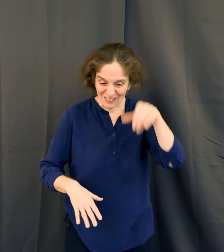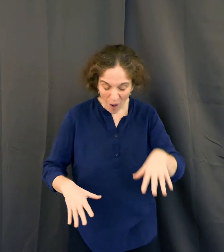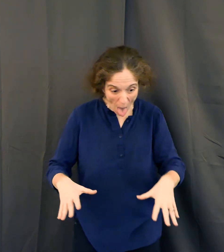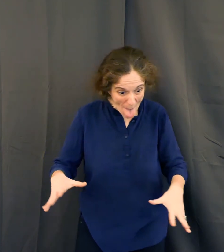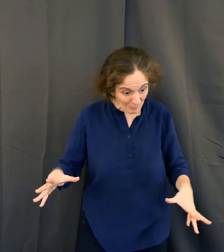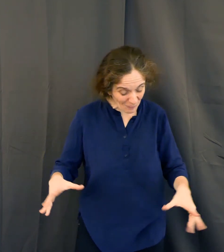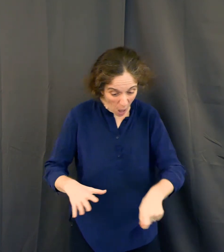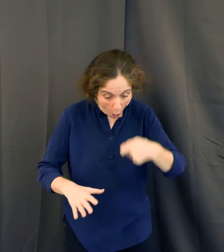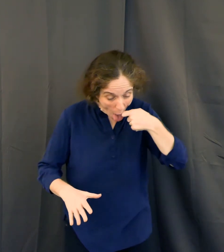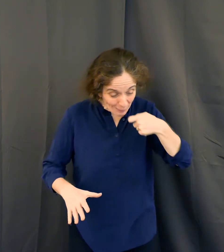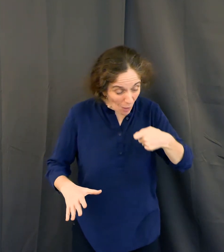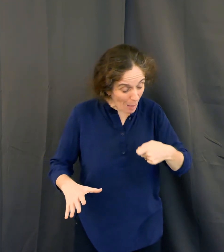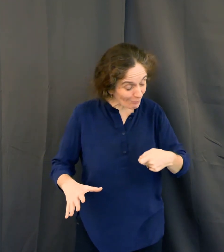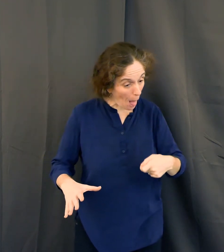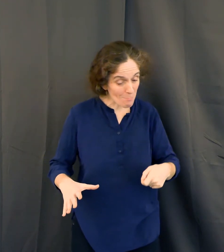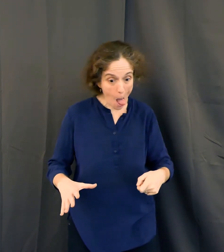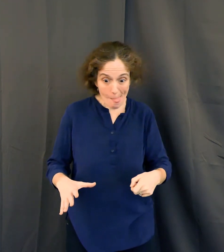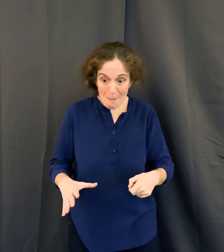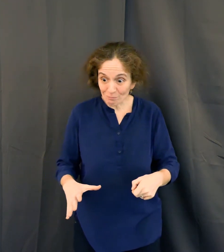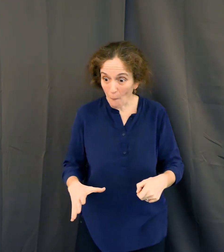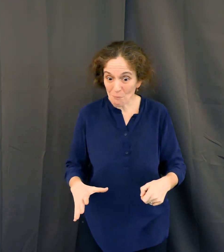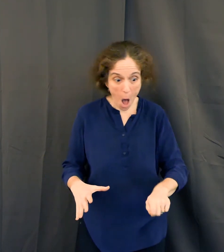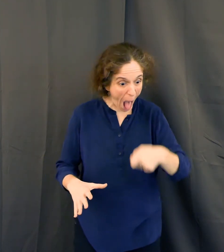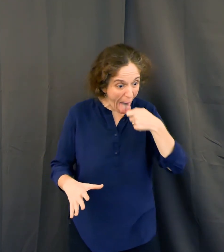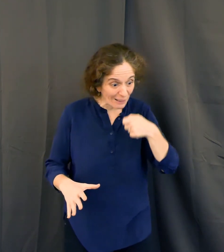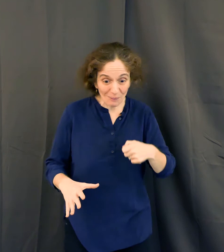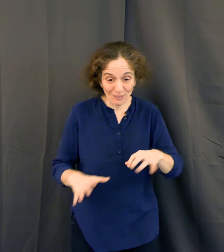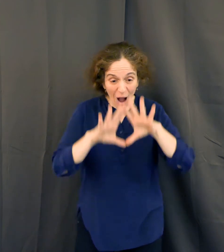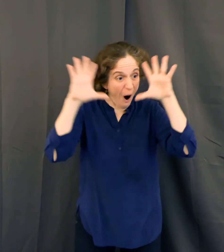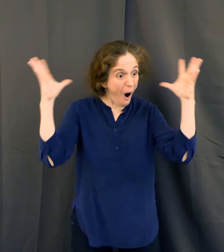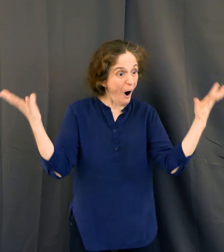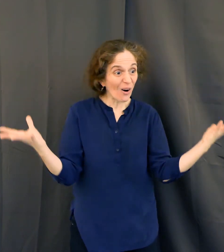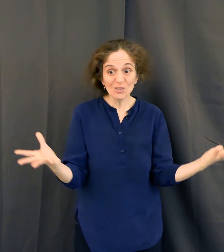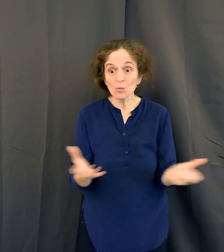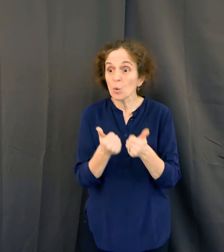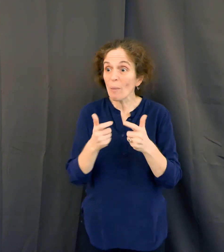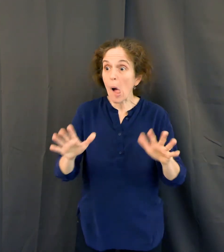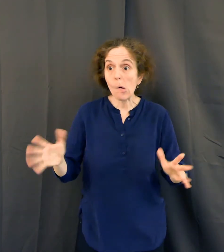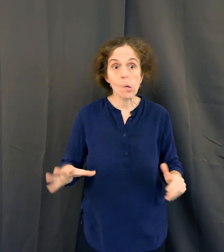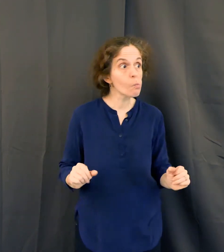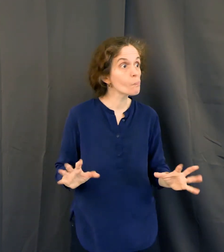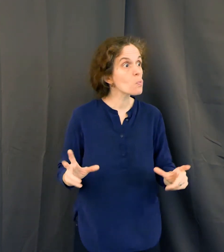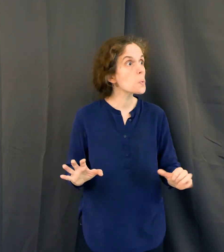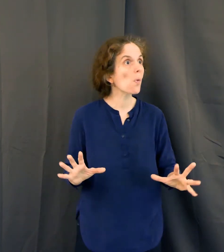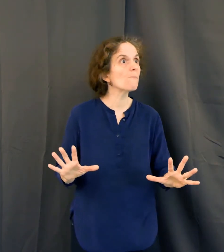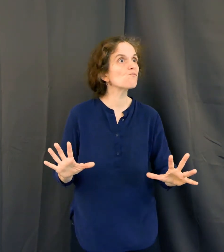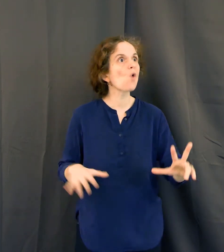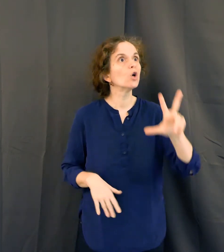17 garçons. Ça fait beaucoup, Combien en